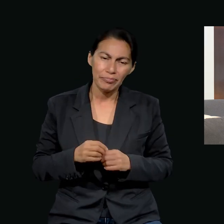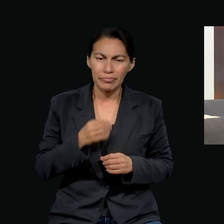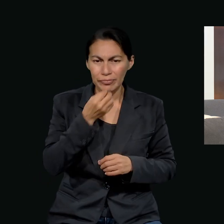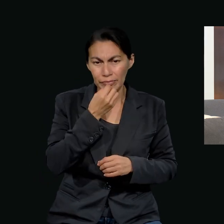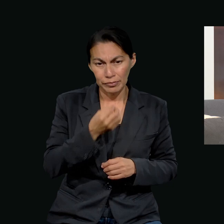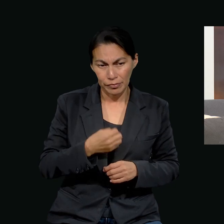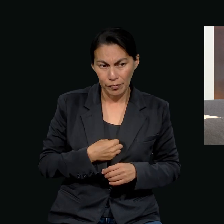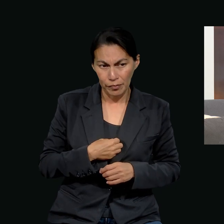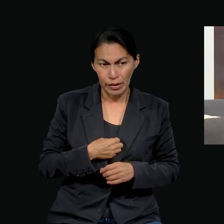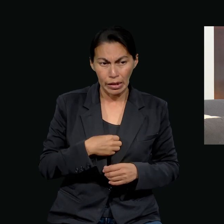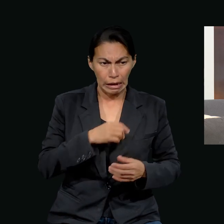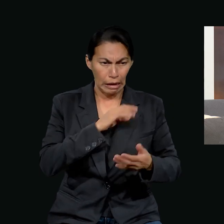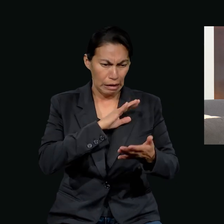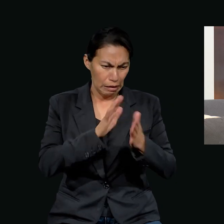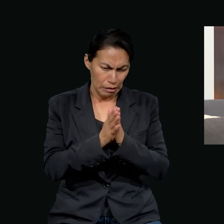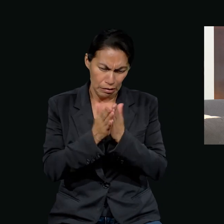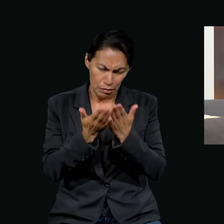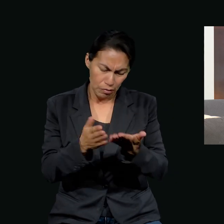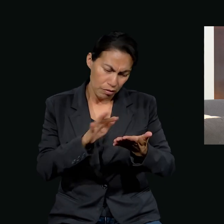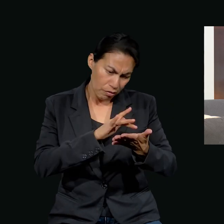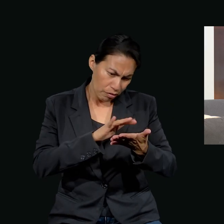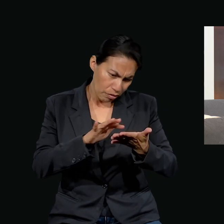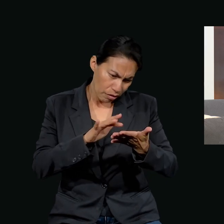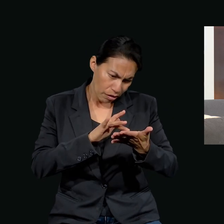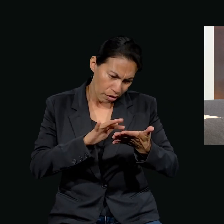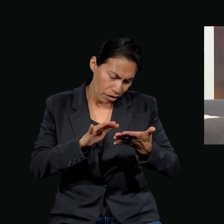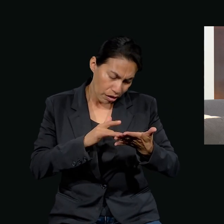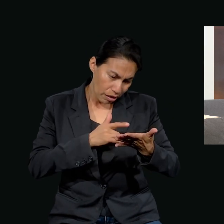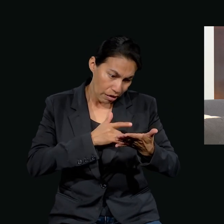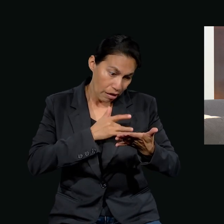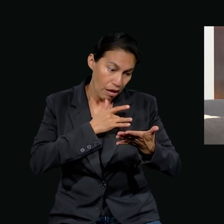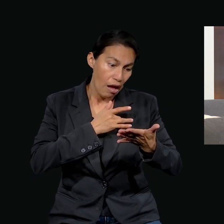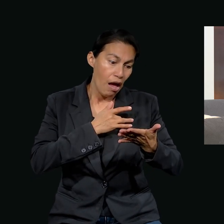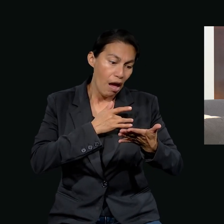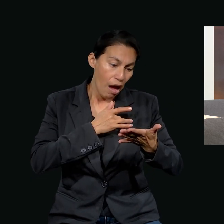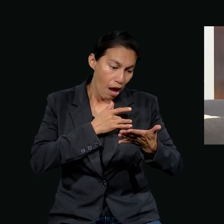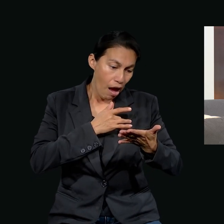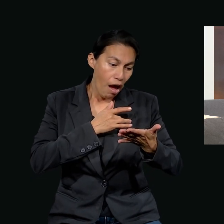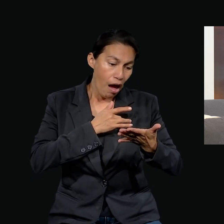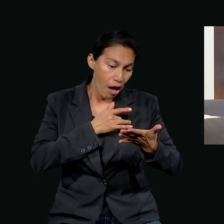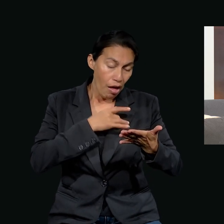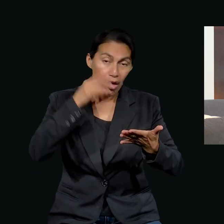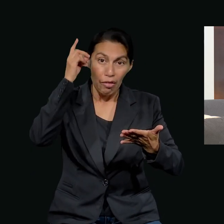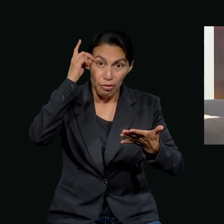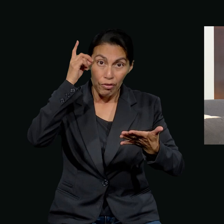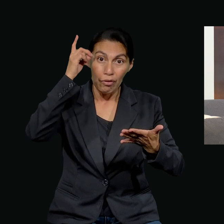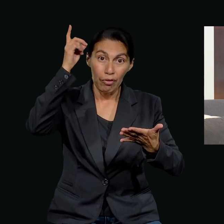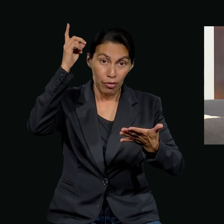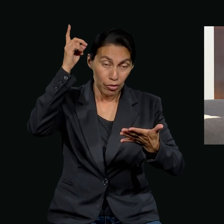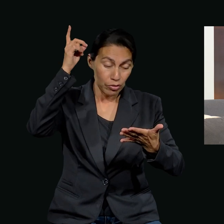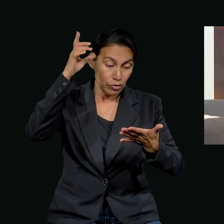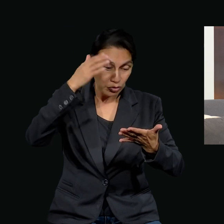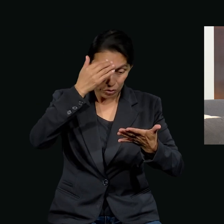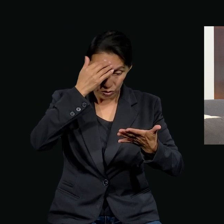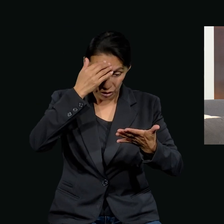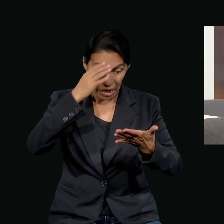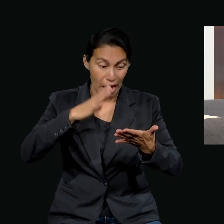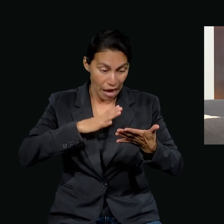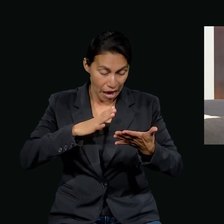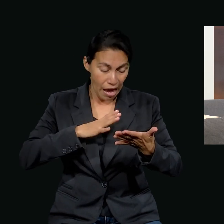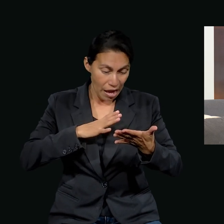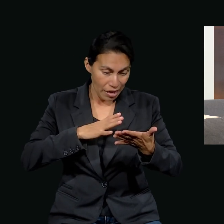Pero ese libro me empezó a avivar el deseo de conocer a Dios y me empezó a dar razones